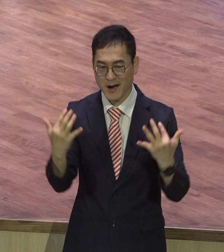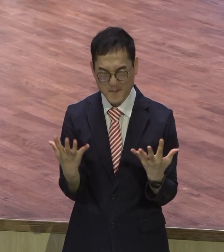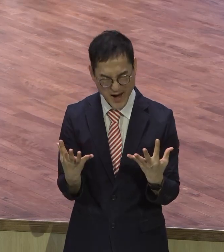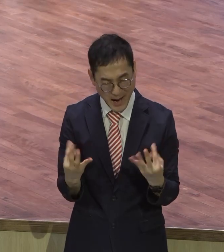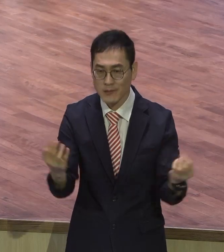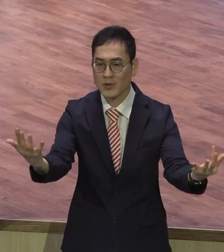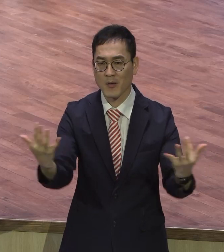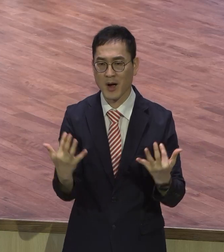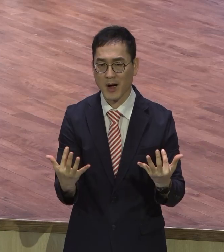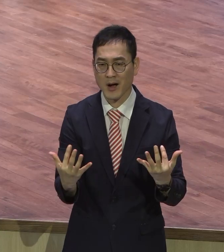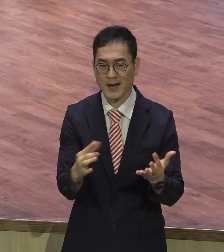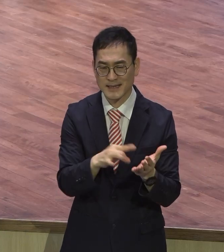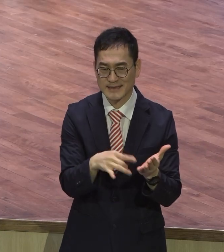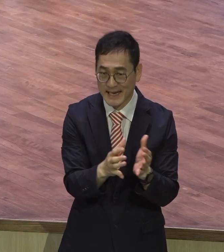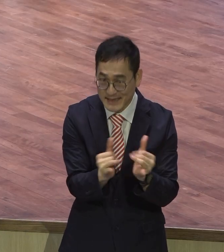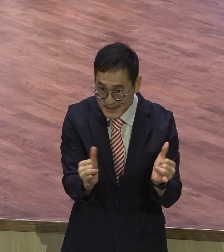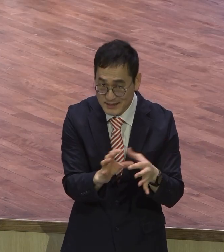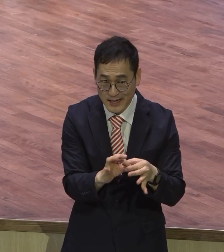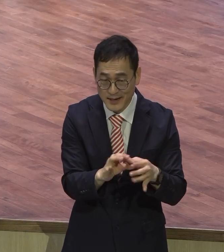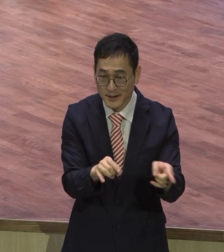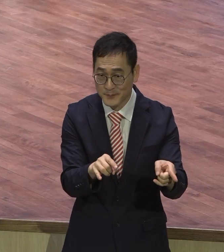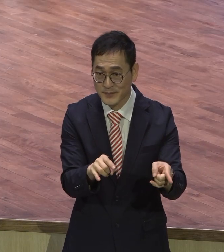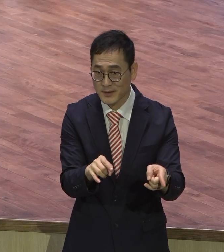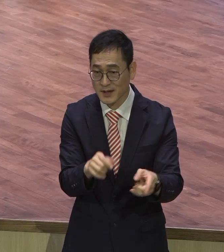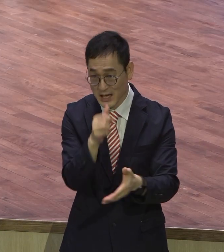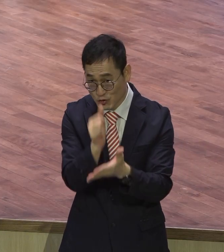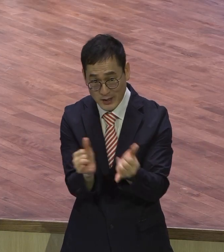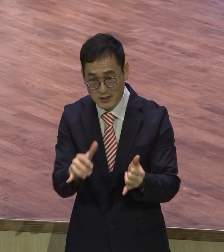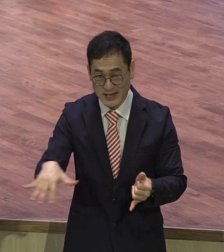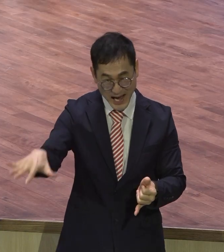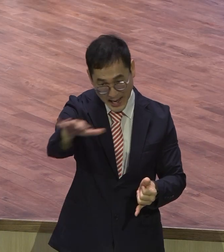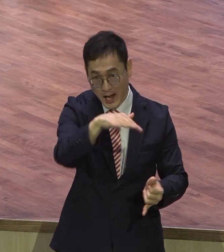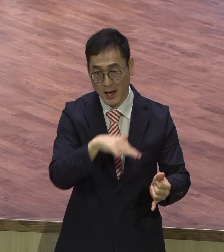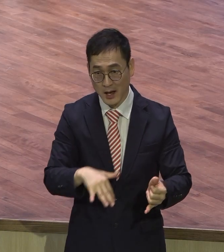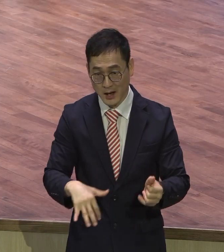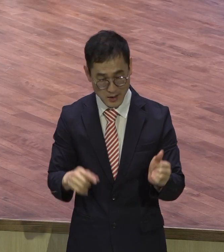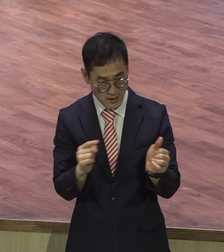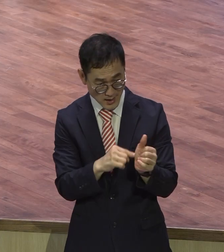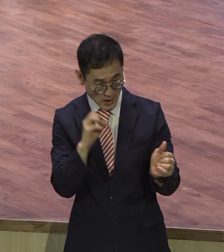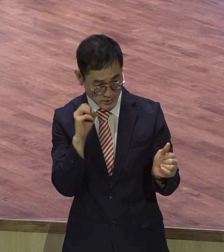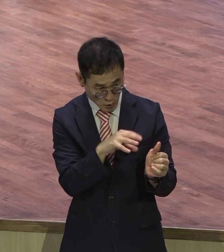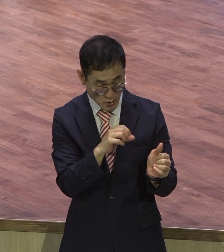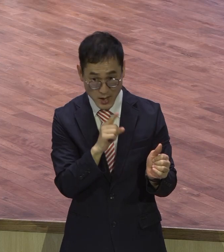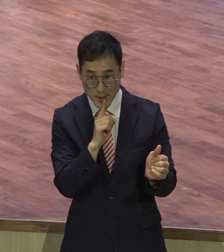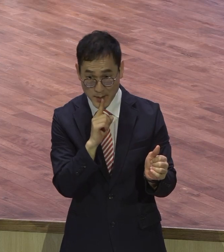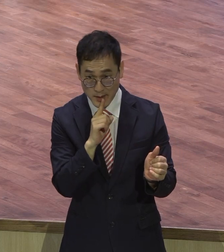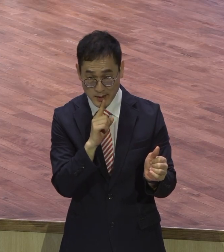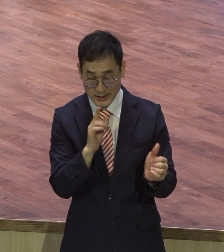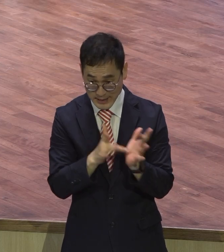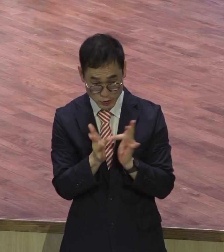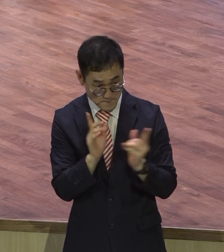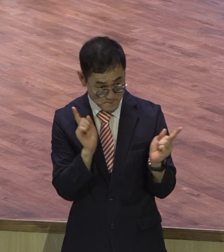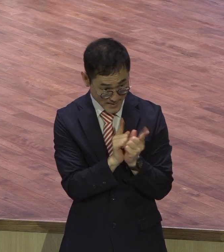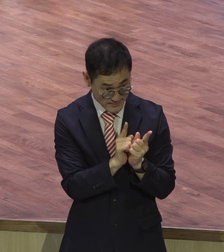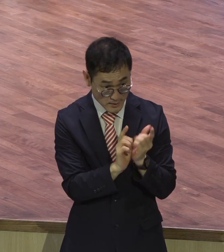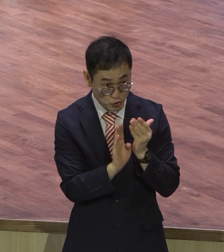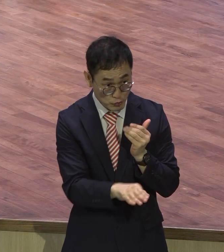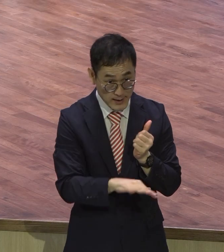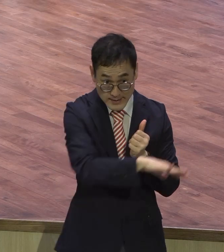사람들이 다 불러오잖아요. 이 황금 의장 불신자 한 명 뒤에는 이렇게 어마어마한 황금 의장이 있다는